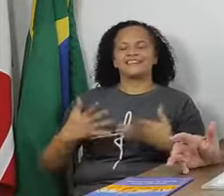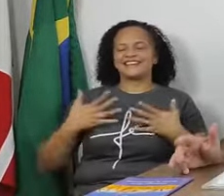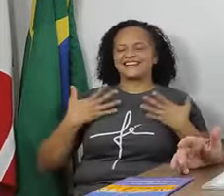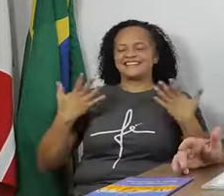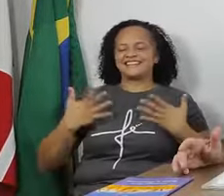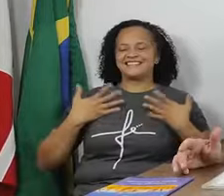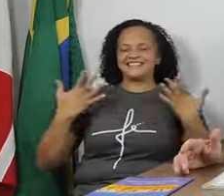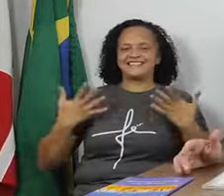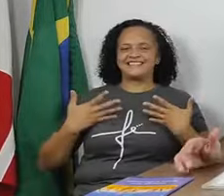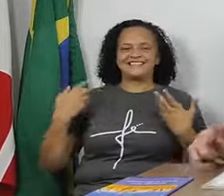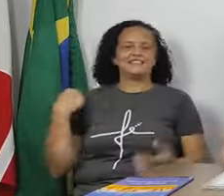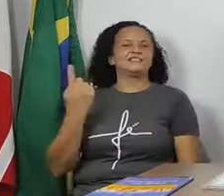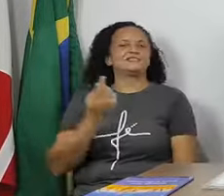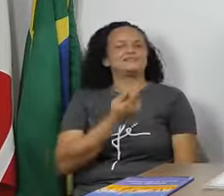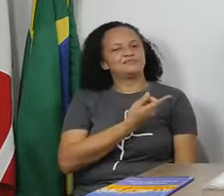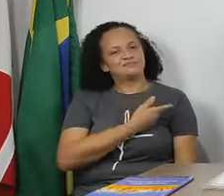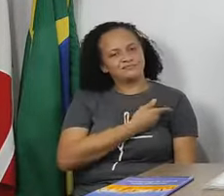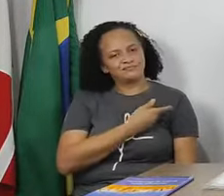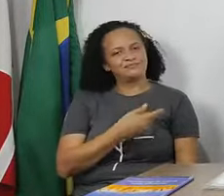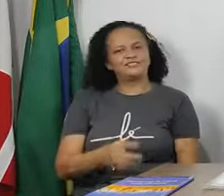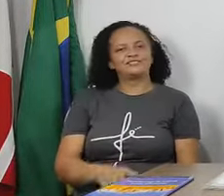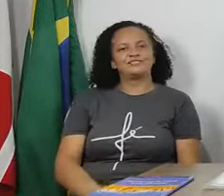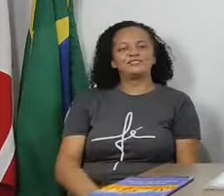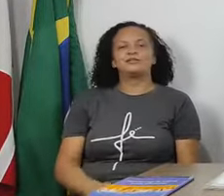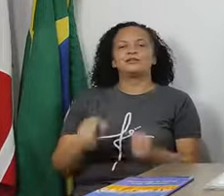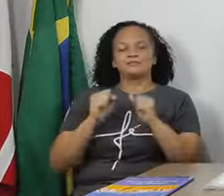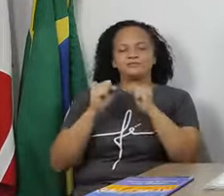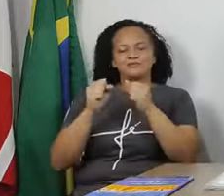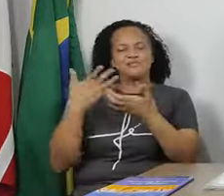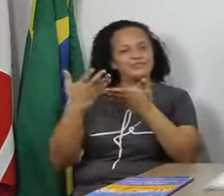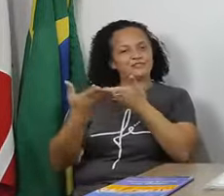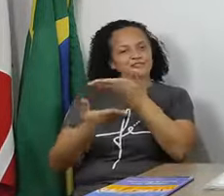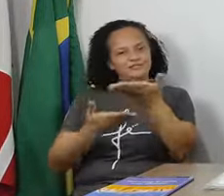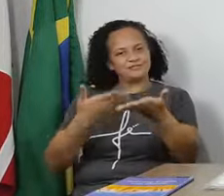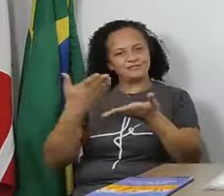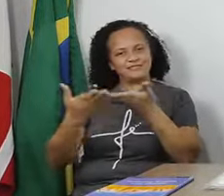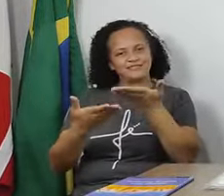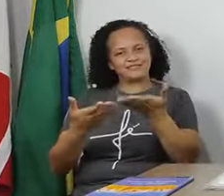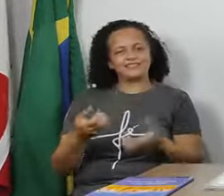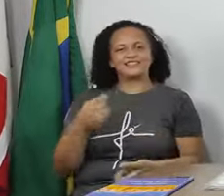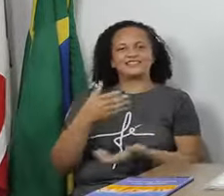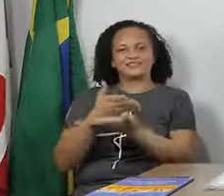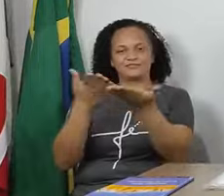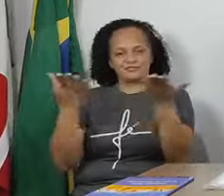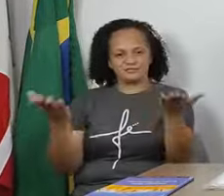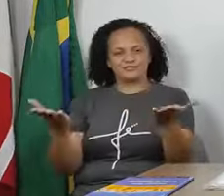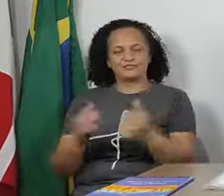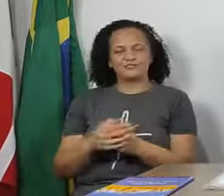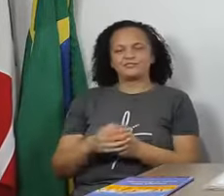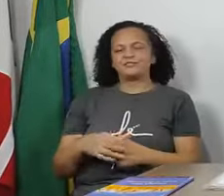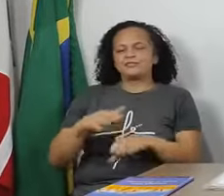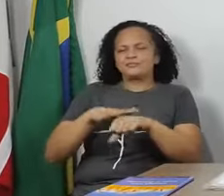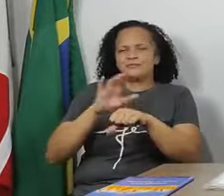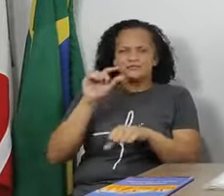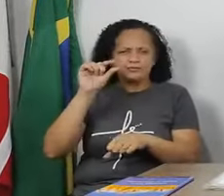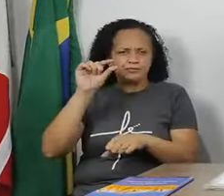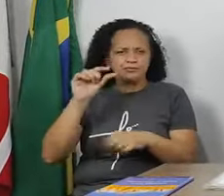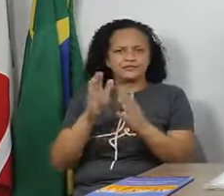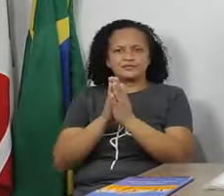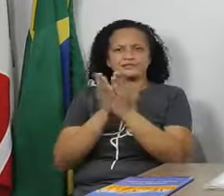para nós estarmos aqui e poder compartilhar com os irmãos mais uma porção da Palavra